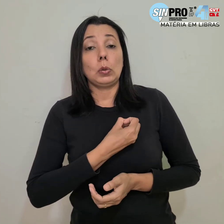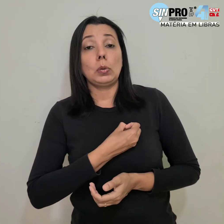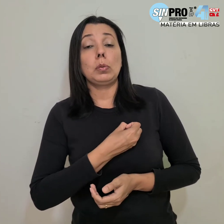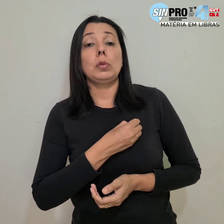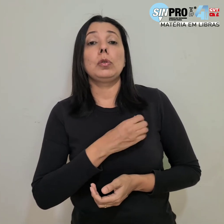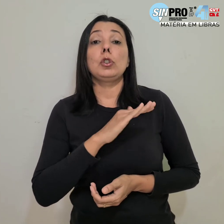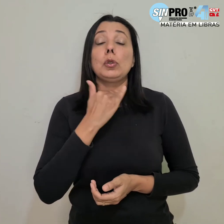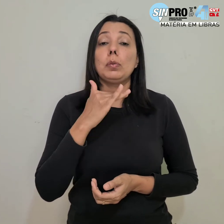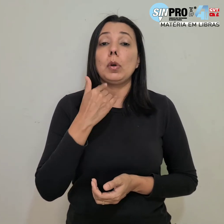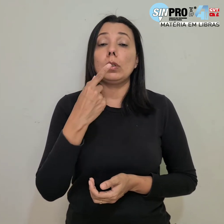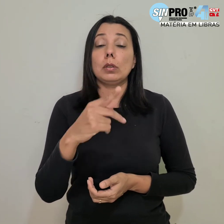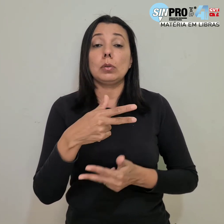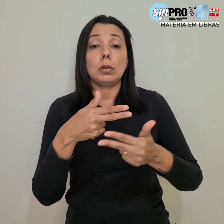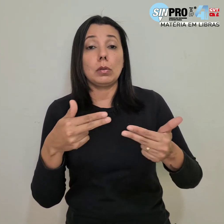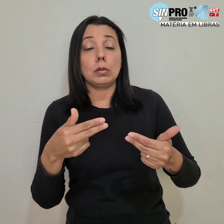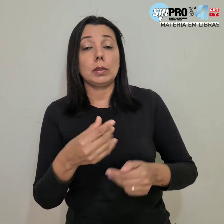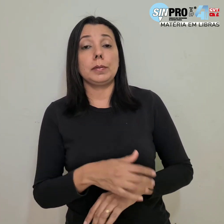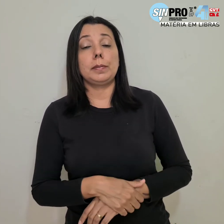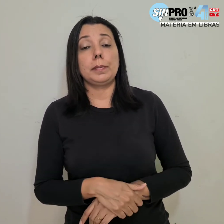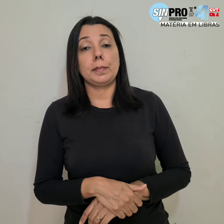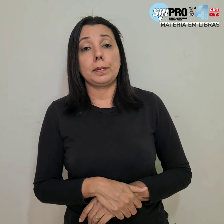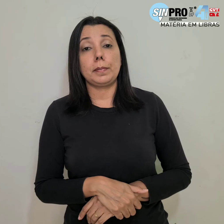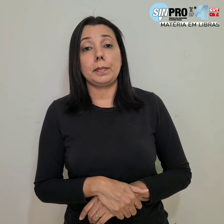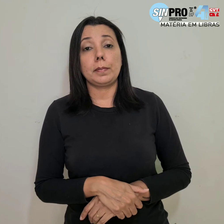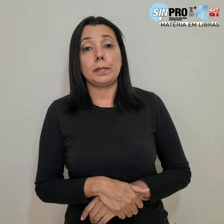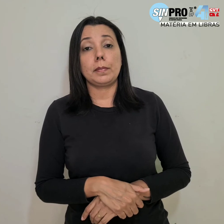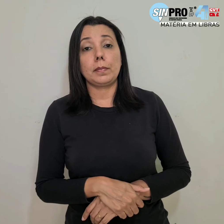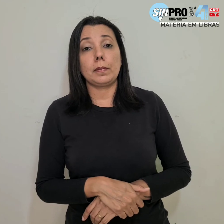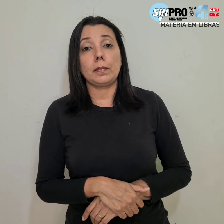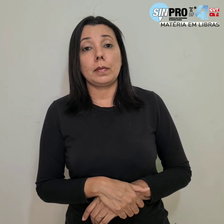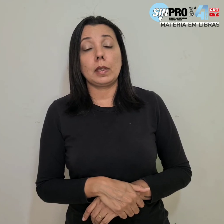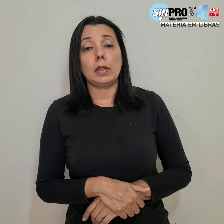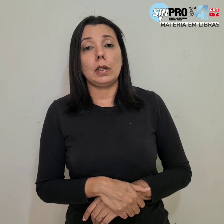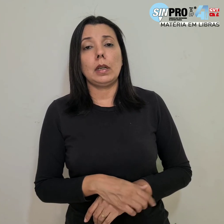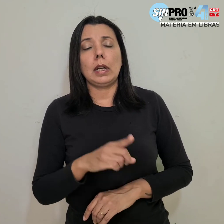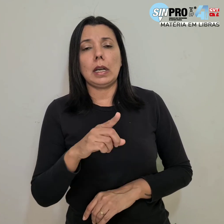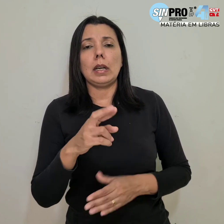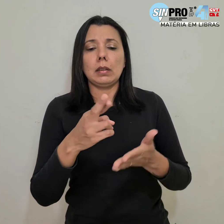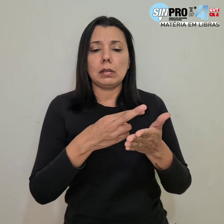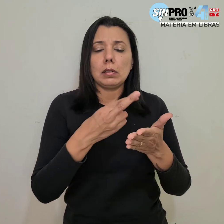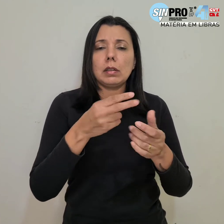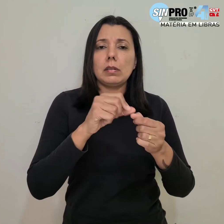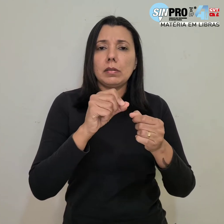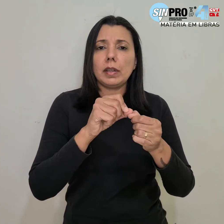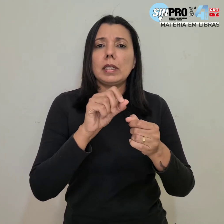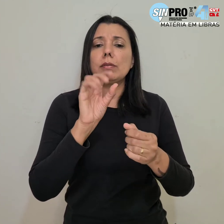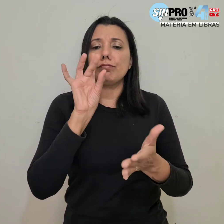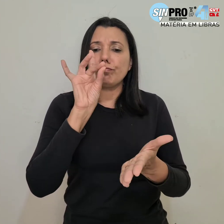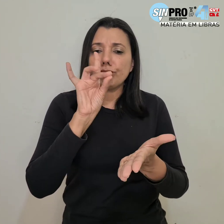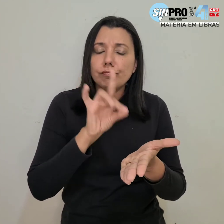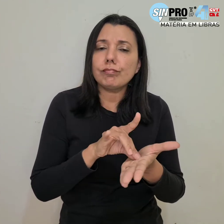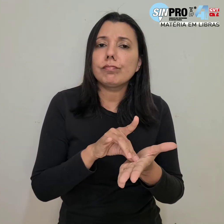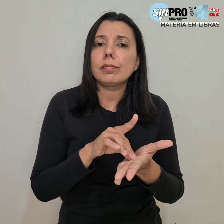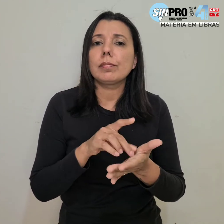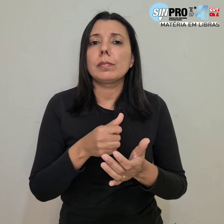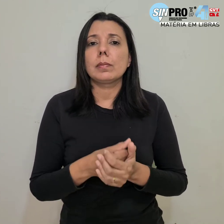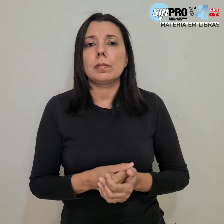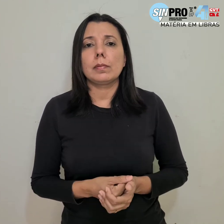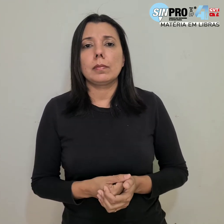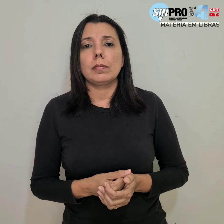de mortos em sua bola de neve. A Reuters fez uma radiografia fidedigna